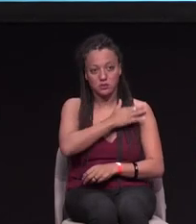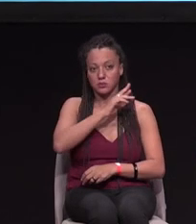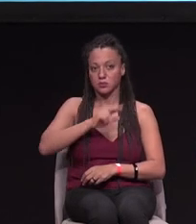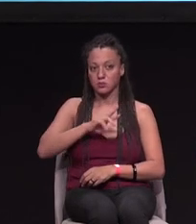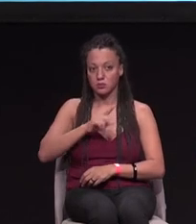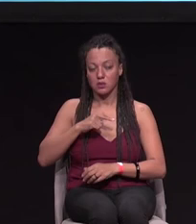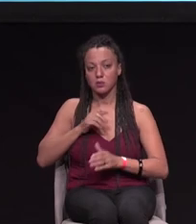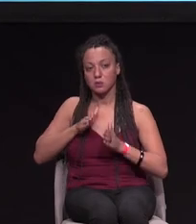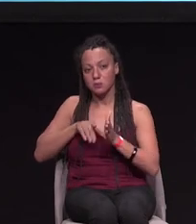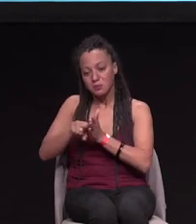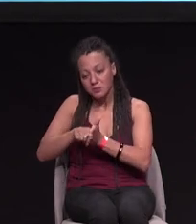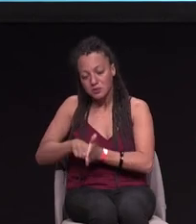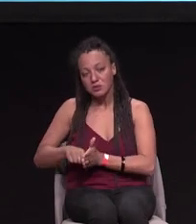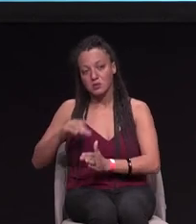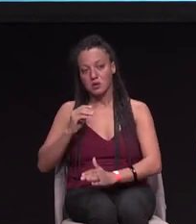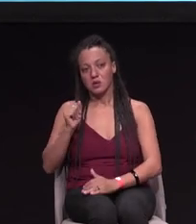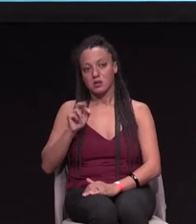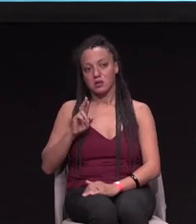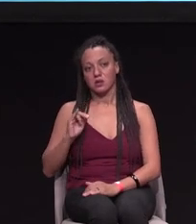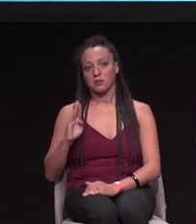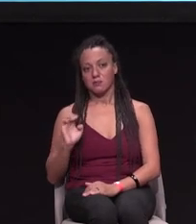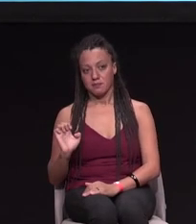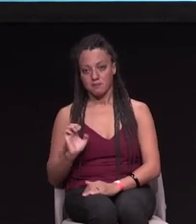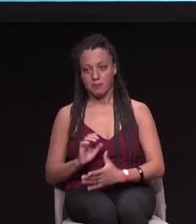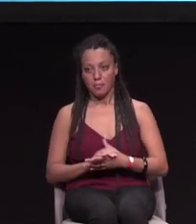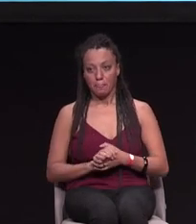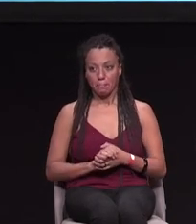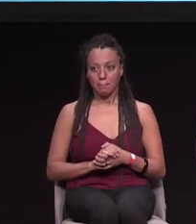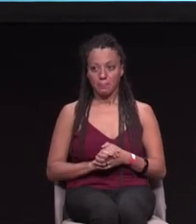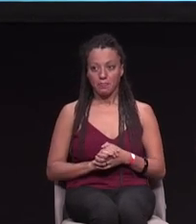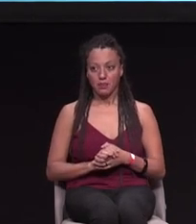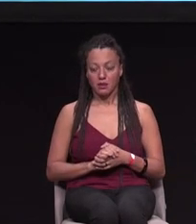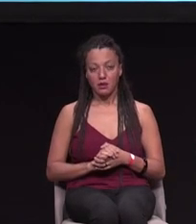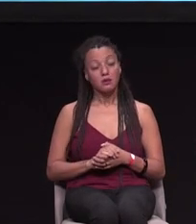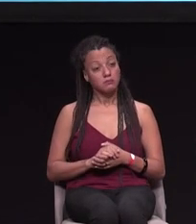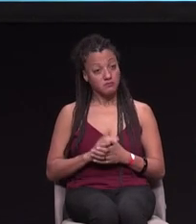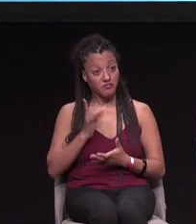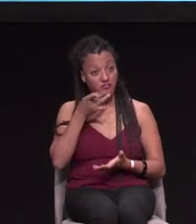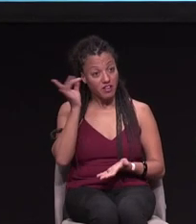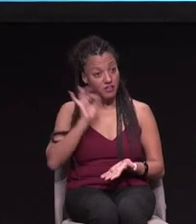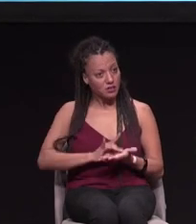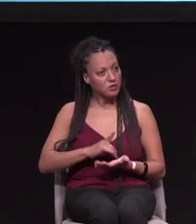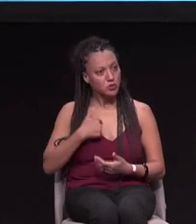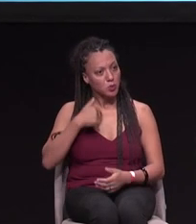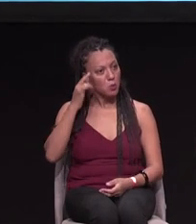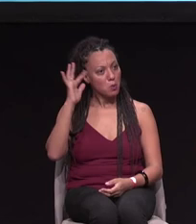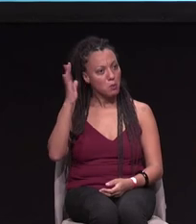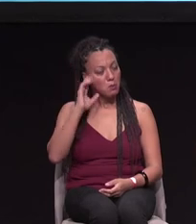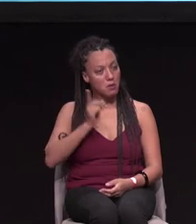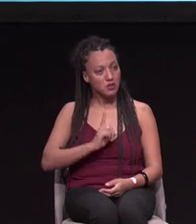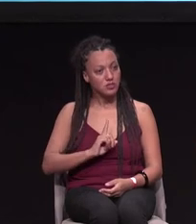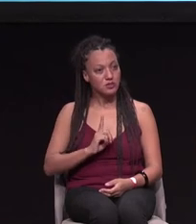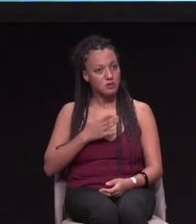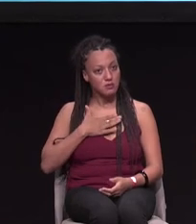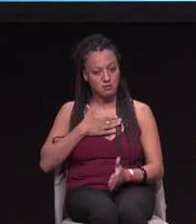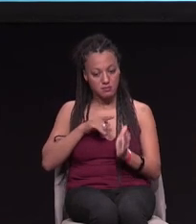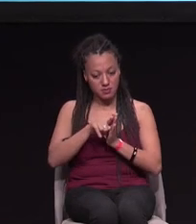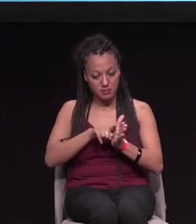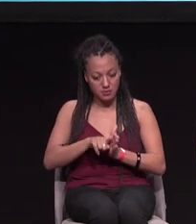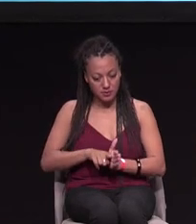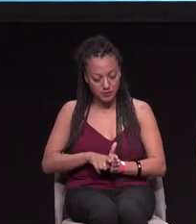falar a verdade assim foi uma coisa que até então não tinha é é pensado em relação à minha a minha pesquisa